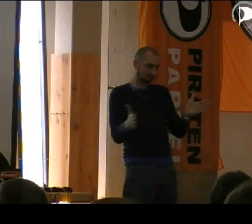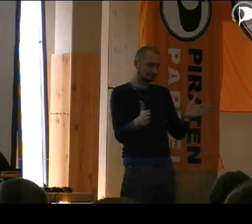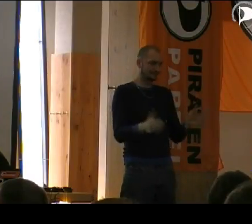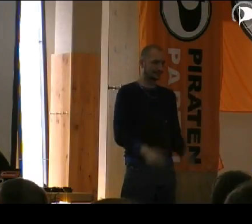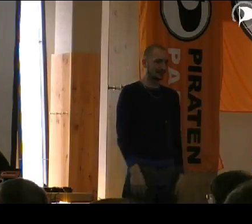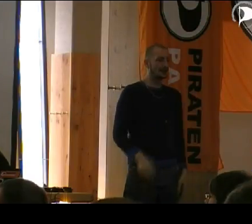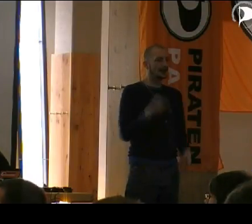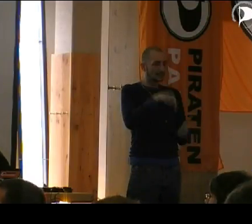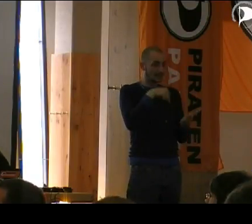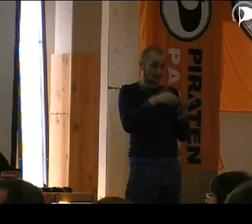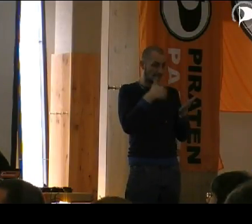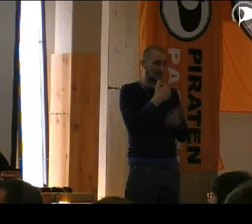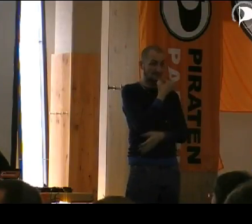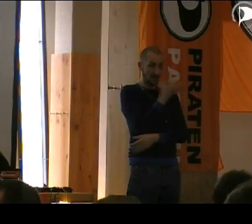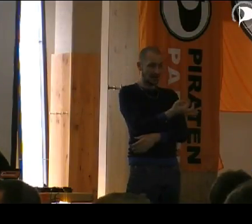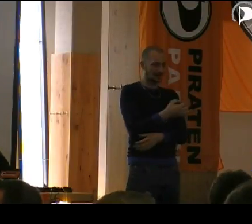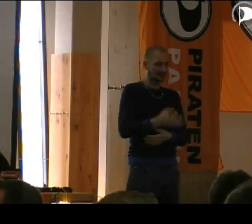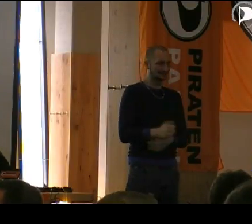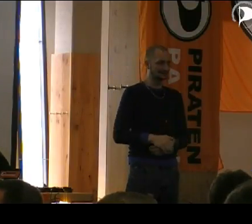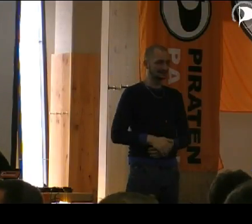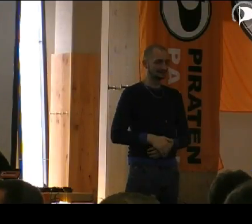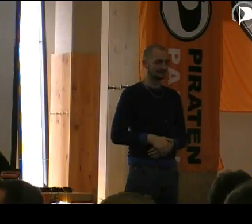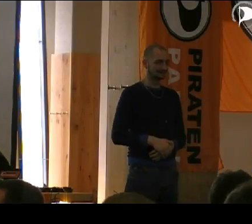weitere fragen zum bericht